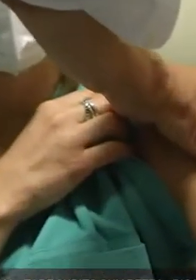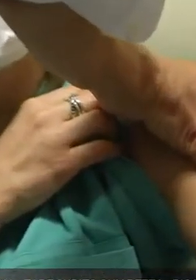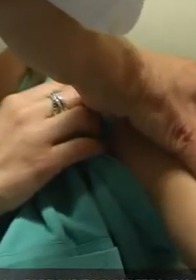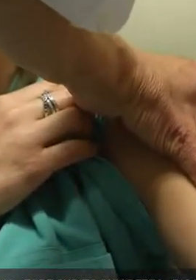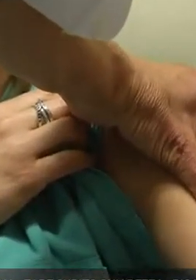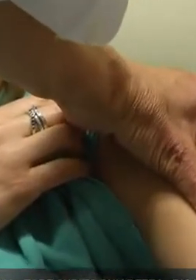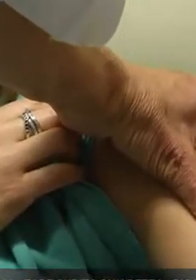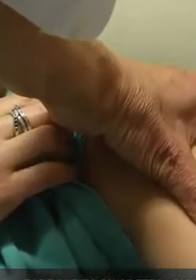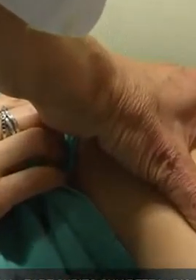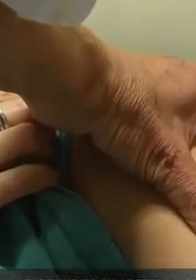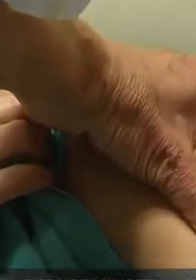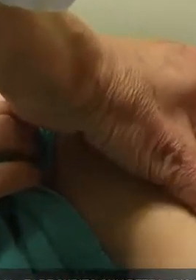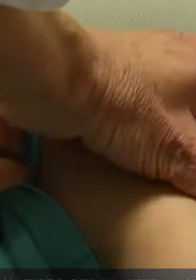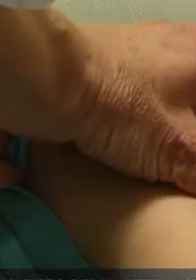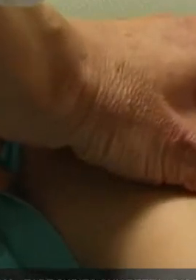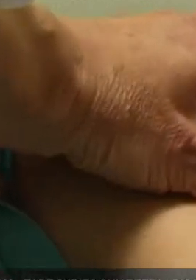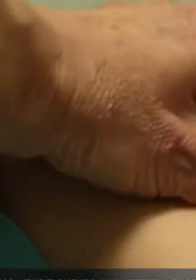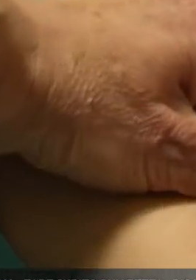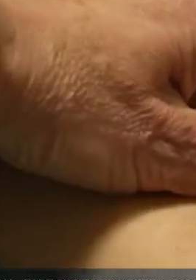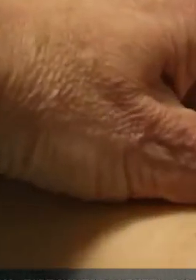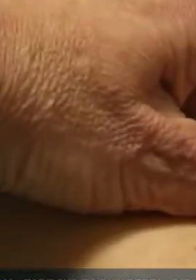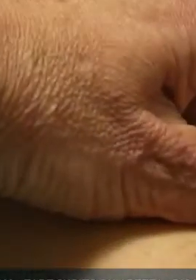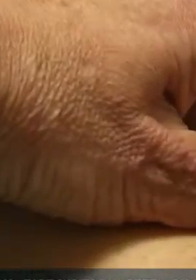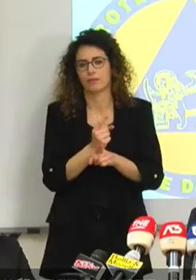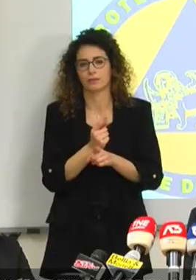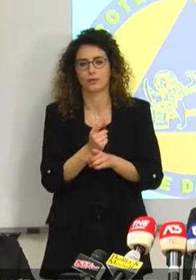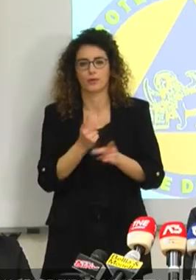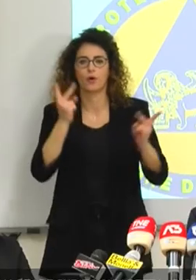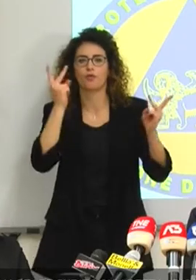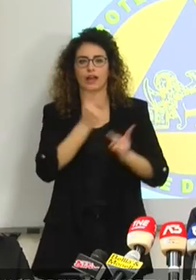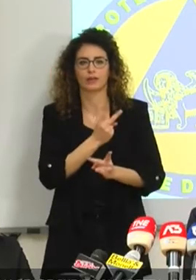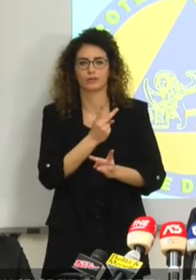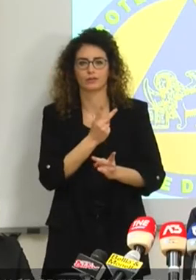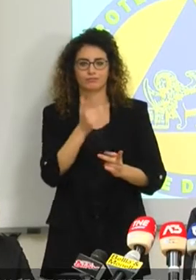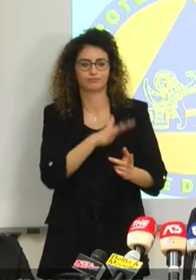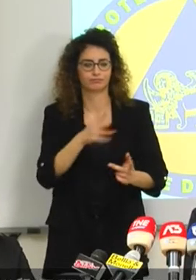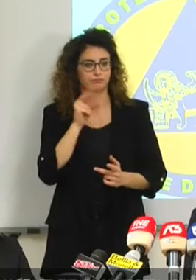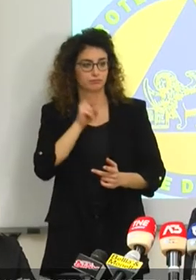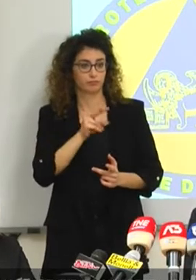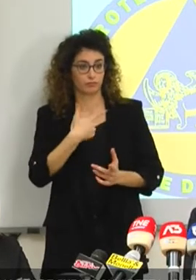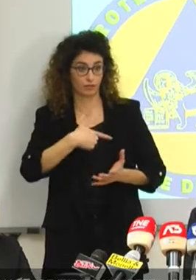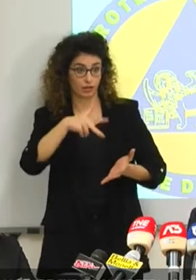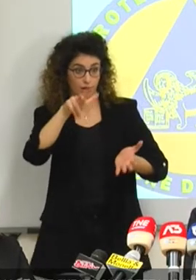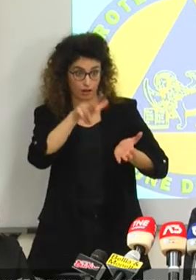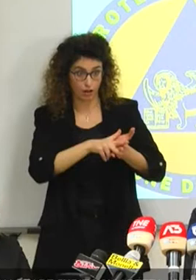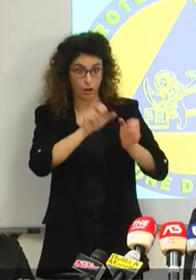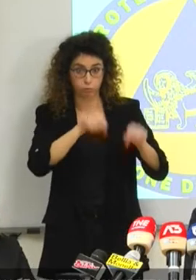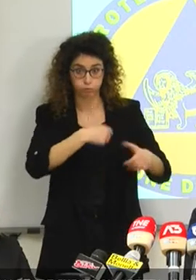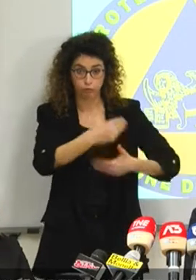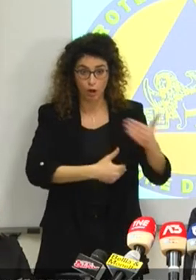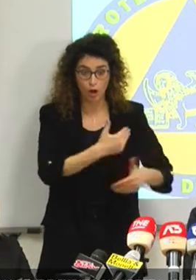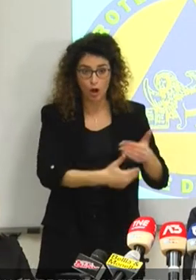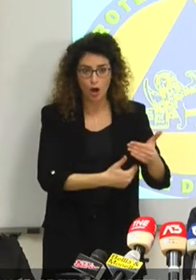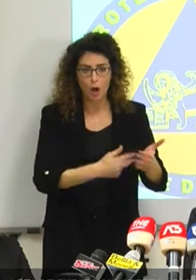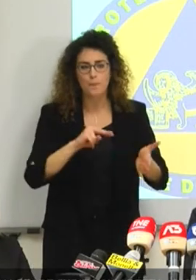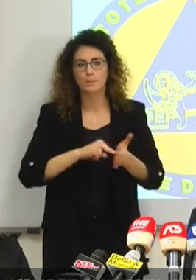nella scienza. Bisogna guardare in faccia la realtà, se torna ad essere autorizzata la somministrazione, l'unico problema che avremo sarà il problema